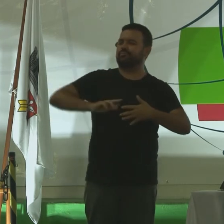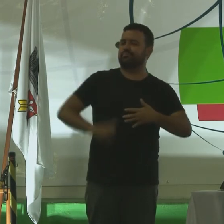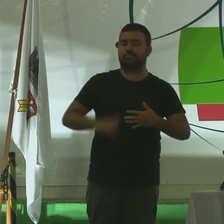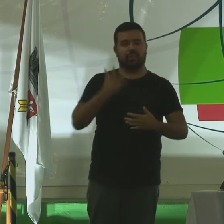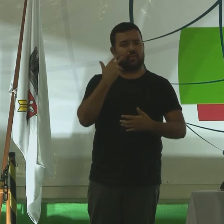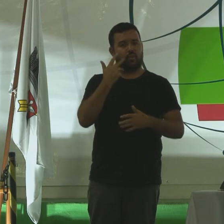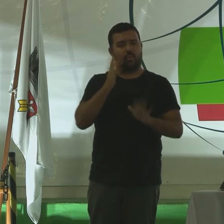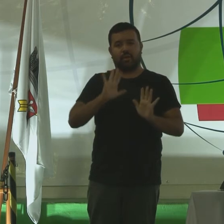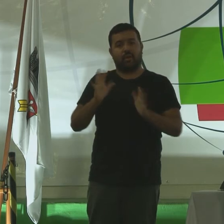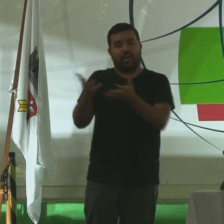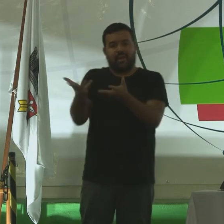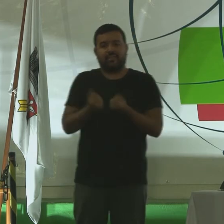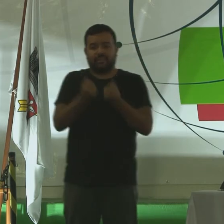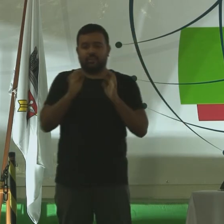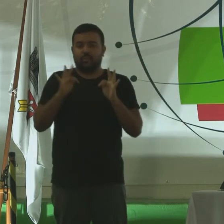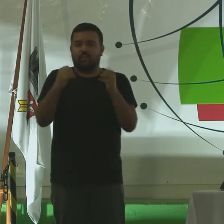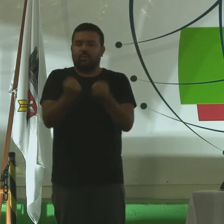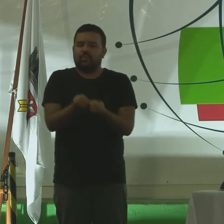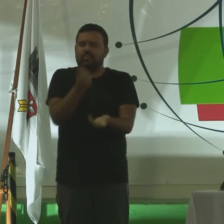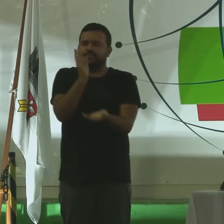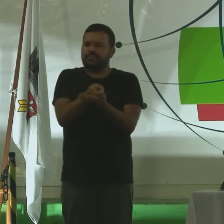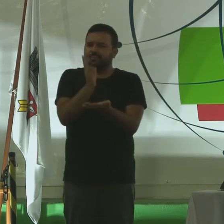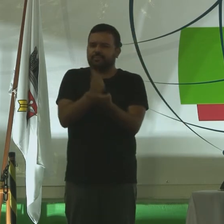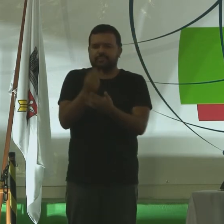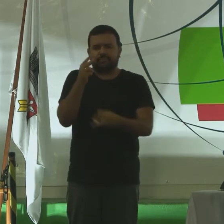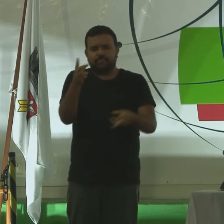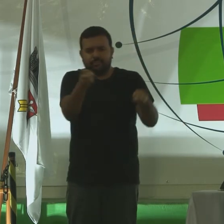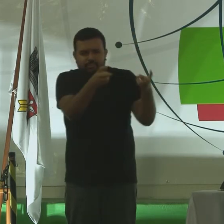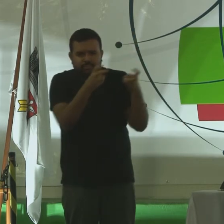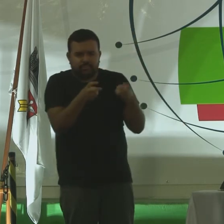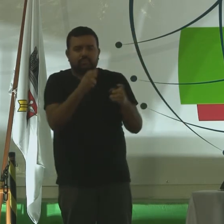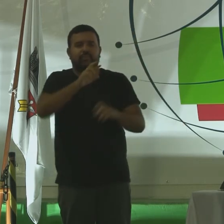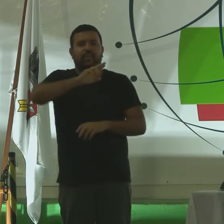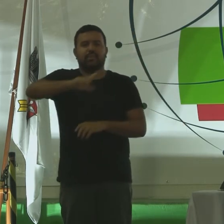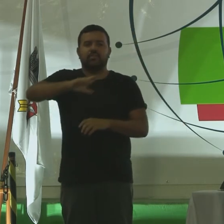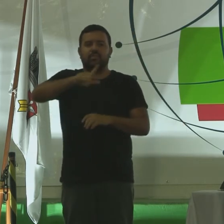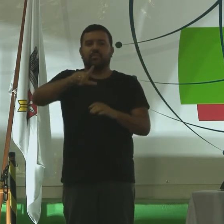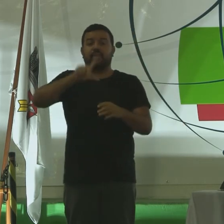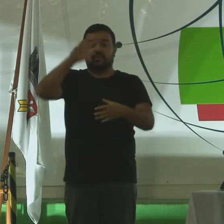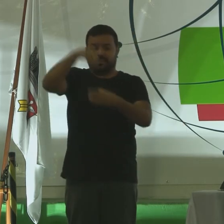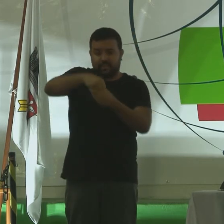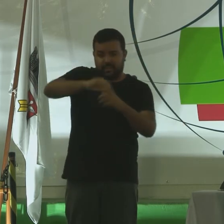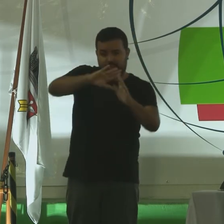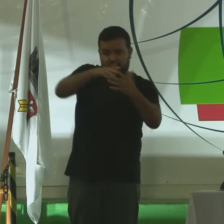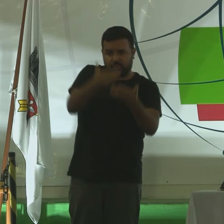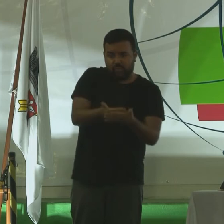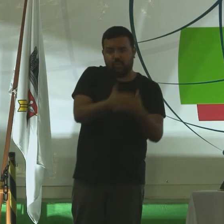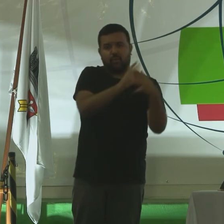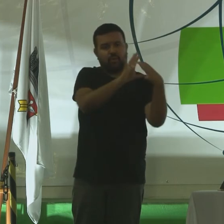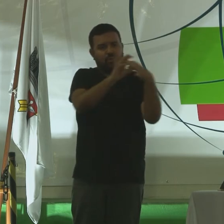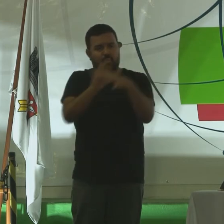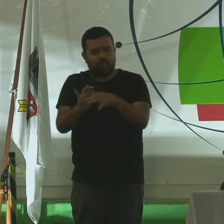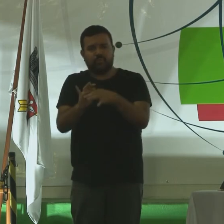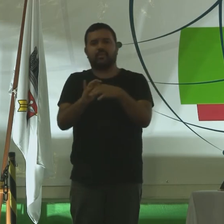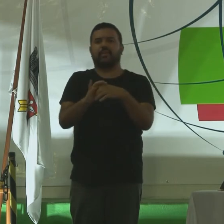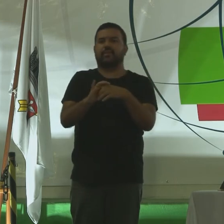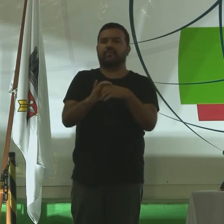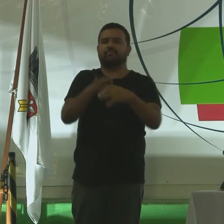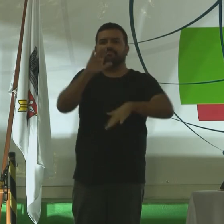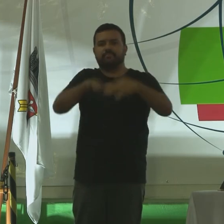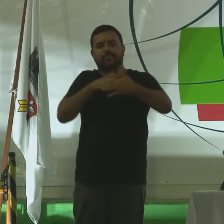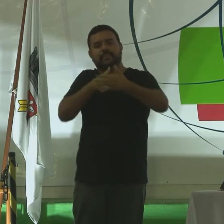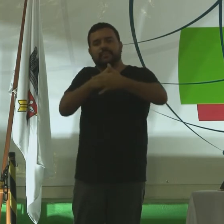E, fundamentalmente, lançar um olhar para essas diferenças que circulam na escola em situações que geram diálogo e